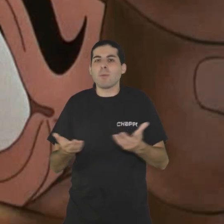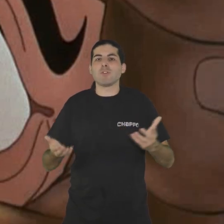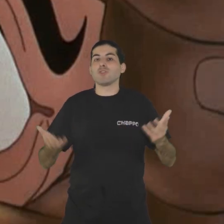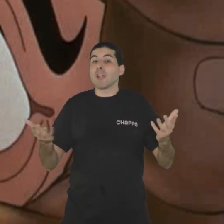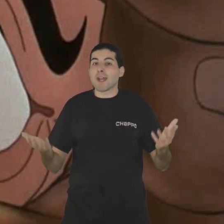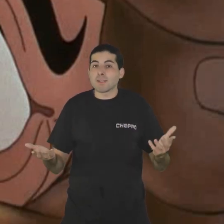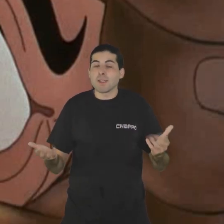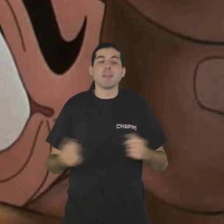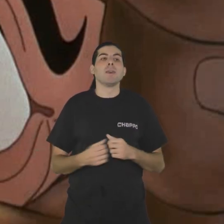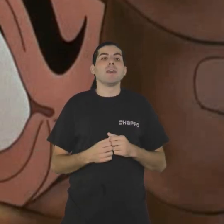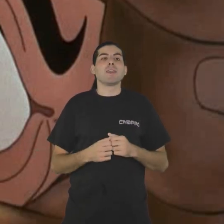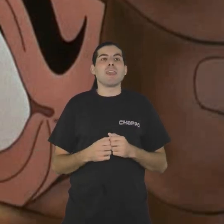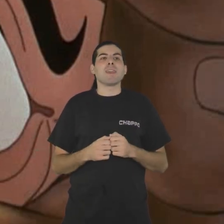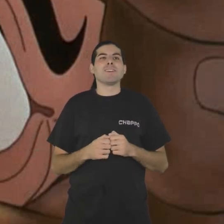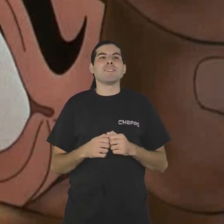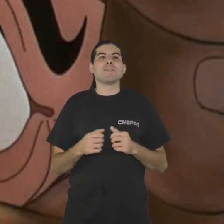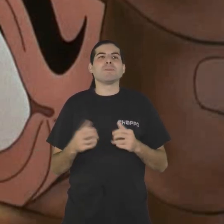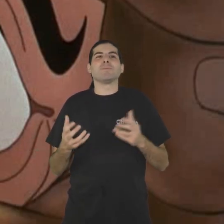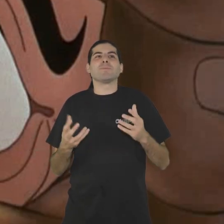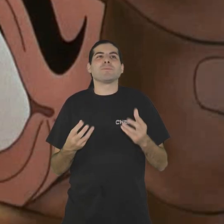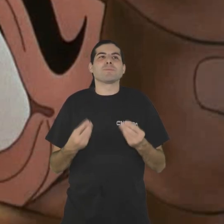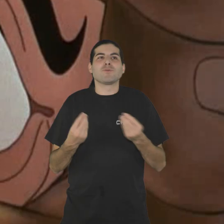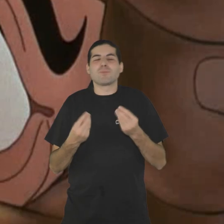modo qua abbiamo questo gigante che